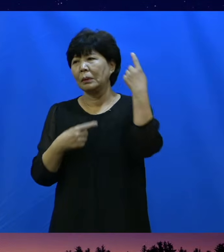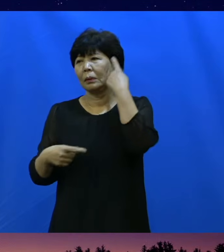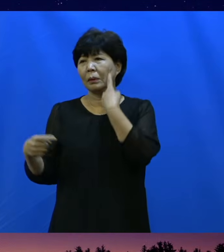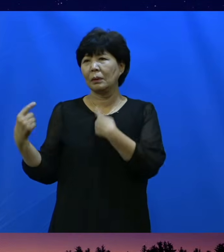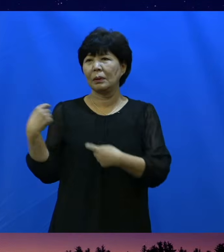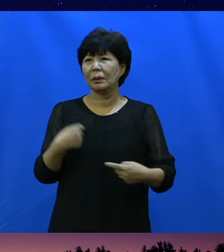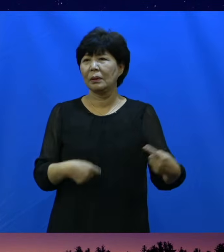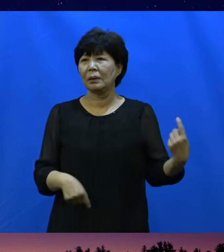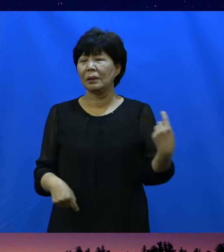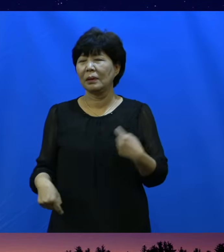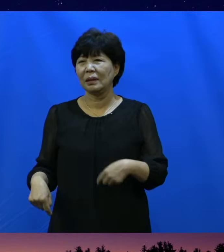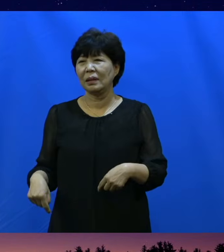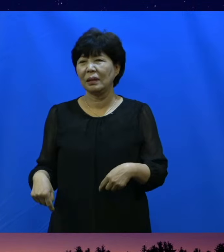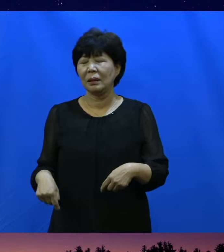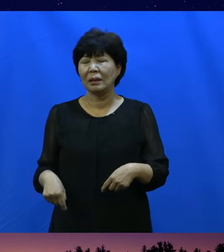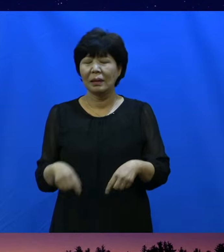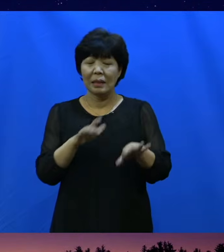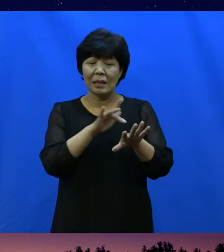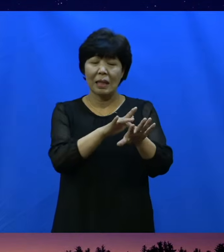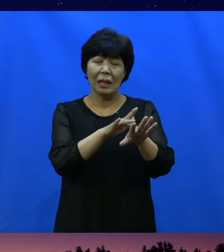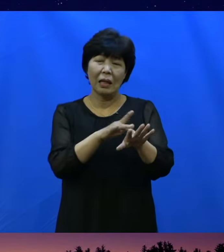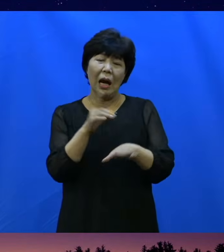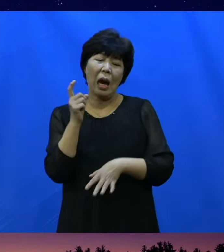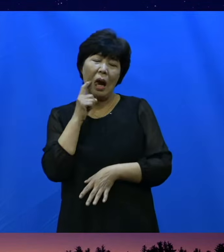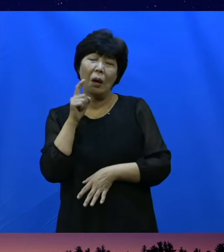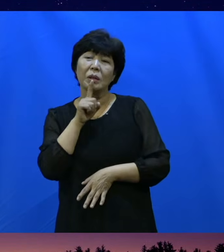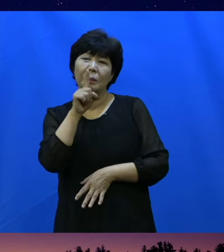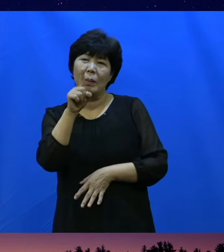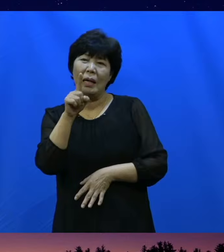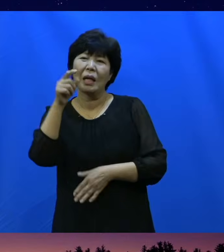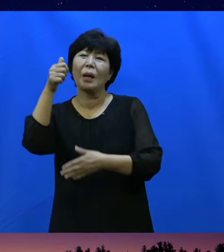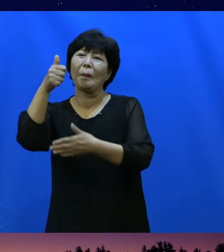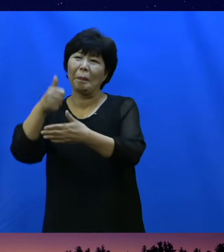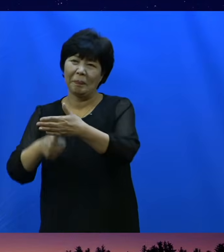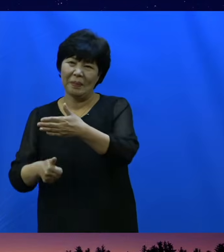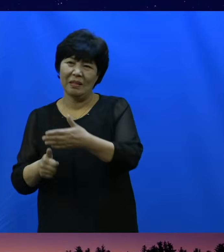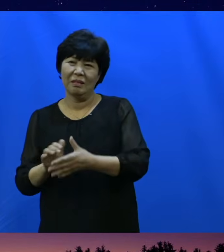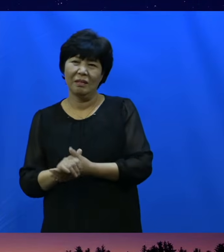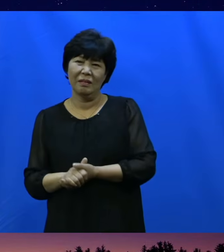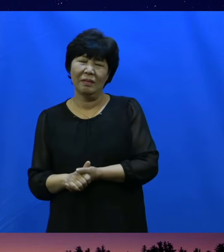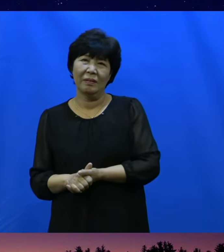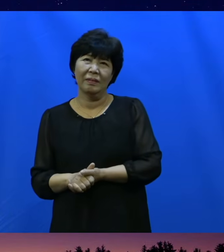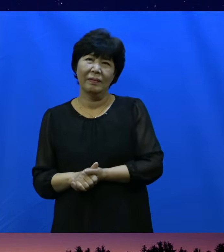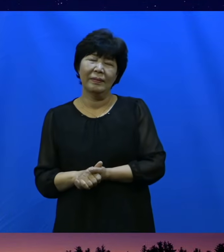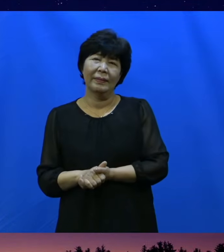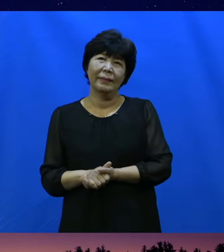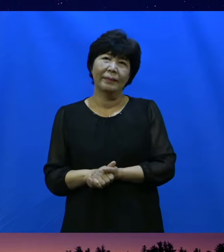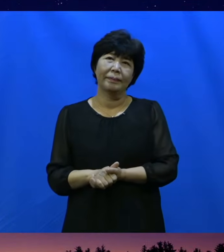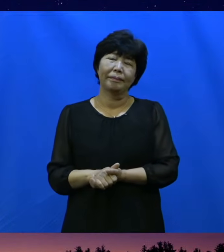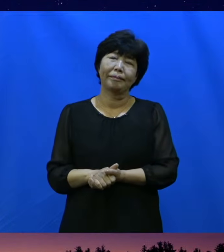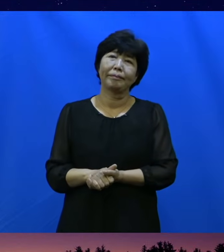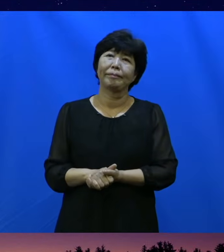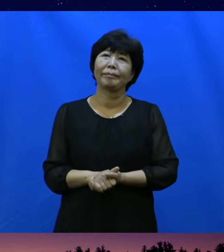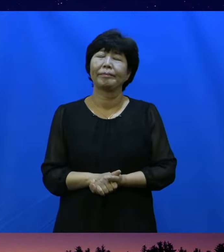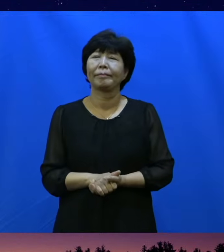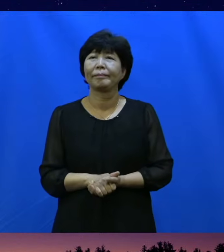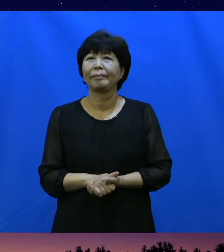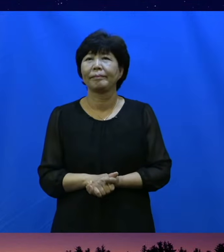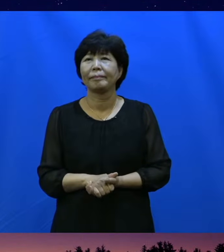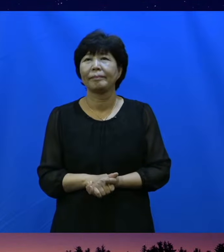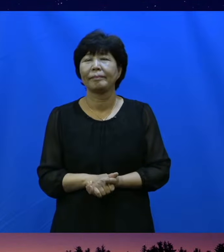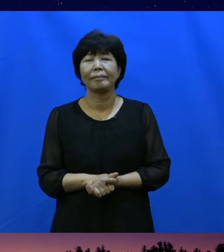사람들이 사단의 거짓의 말에 사로잡혀 살아가고 있습니다. 사단의 거짓을 진리로 받아들이는 사람들.